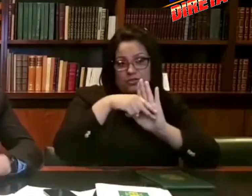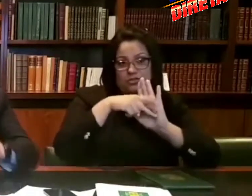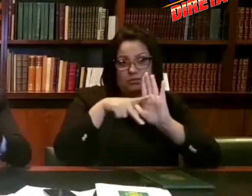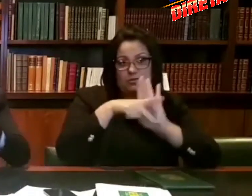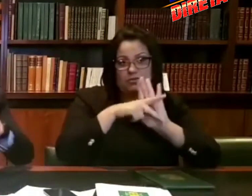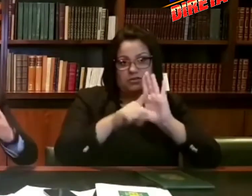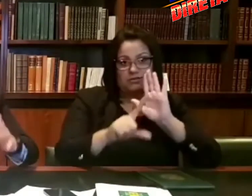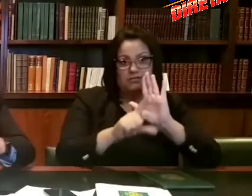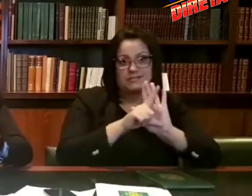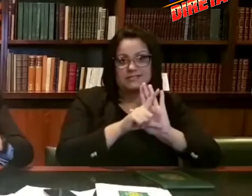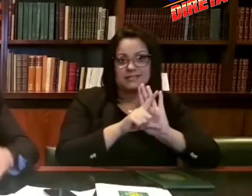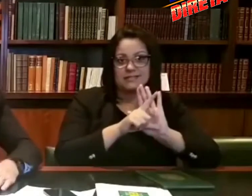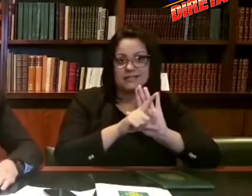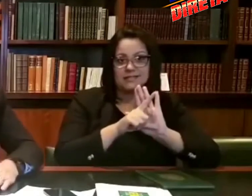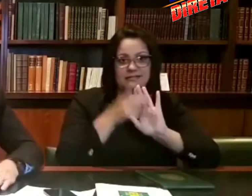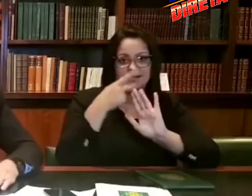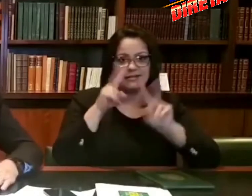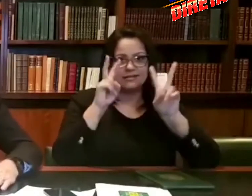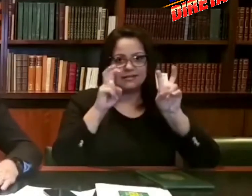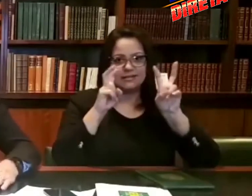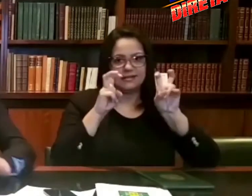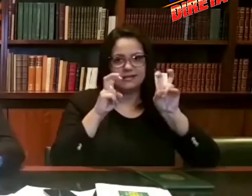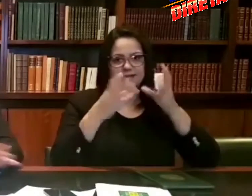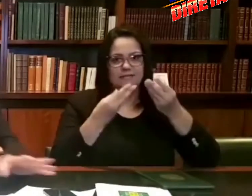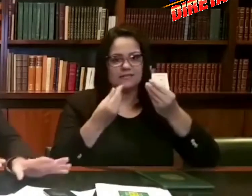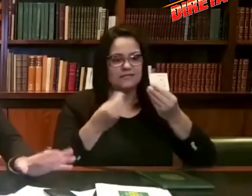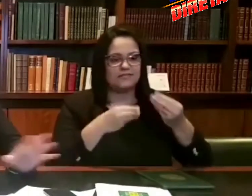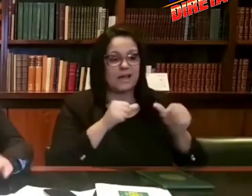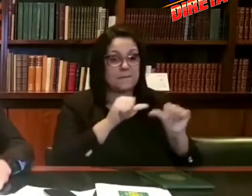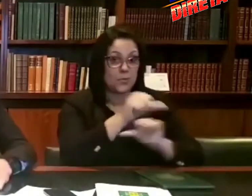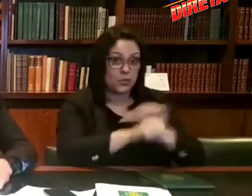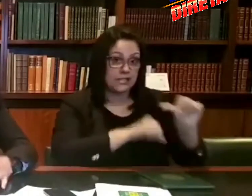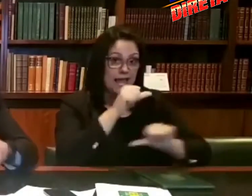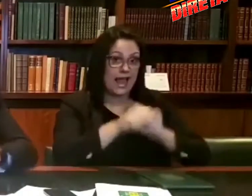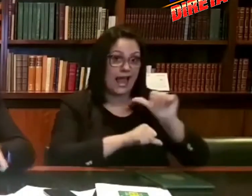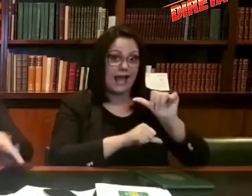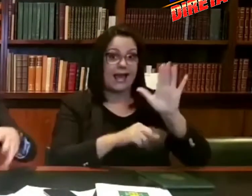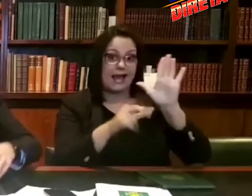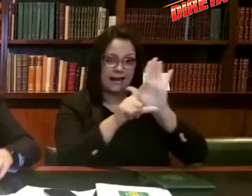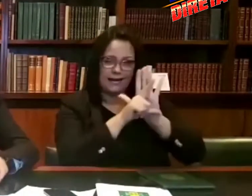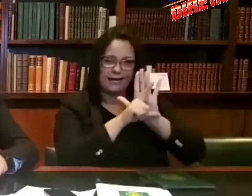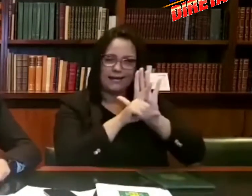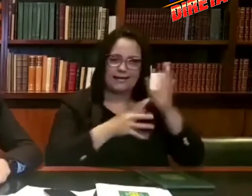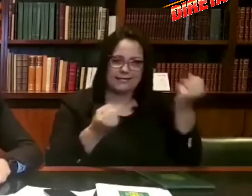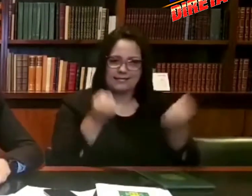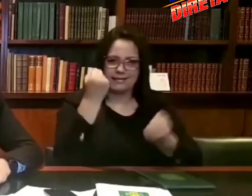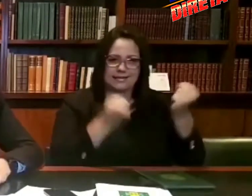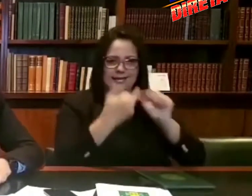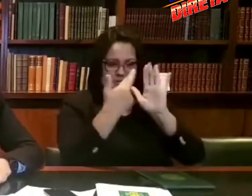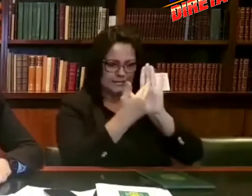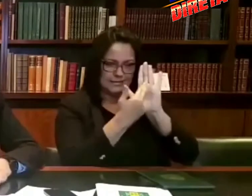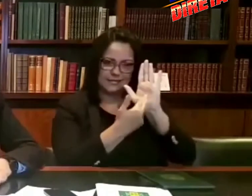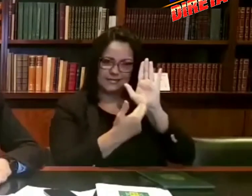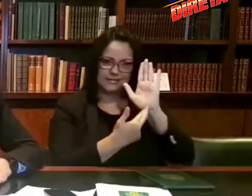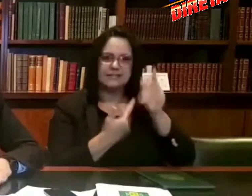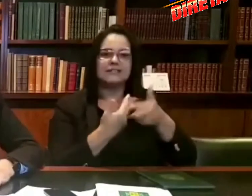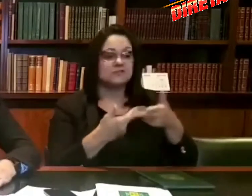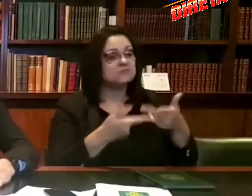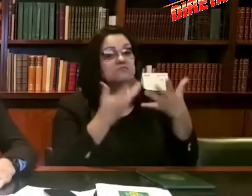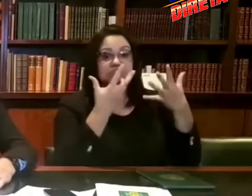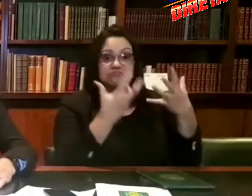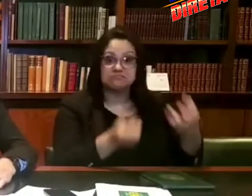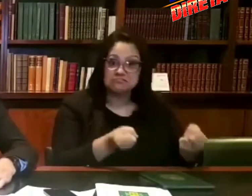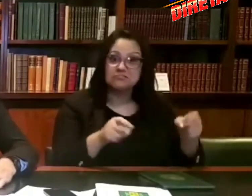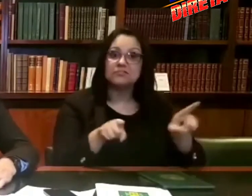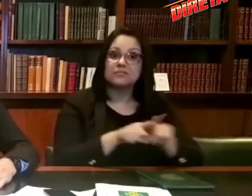que trata de uma mexida no Código Nacional de Trânsito. Eu não li ainda qual o relatório final, mas foi. A questão foi atendida, a